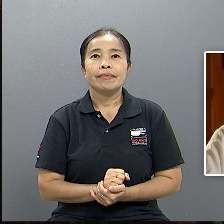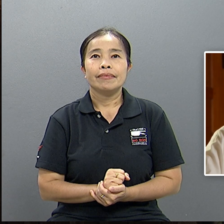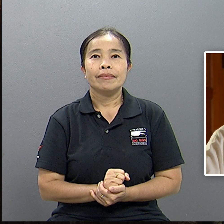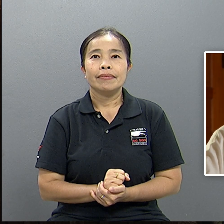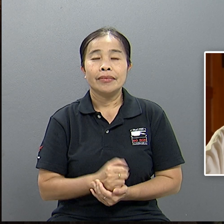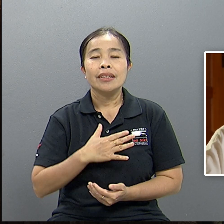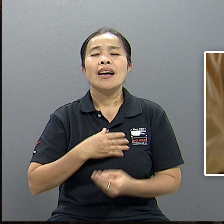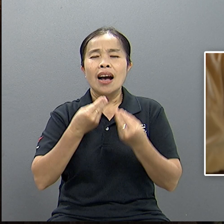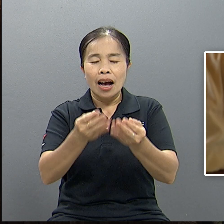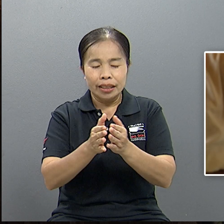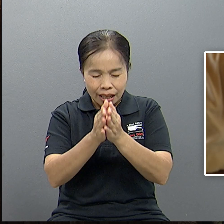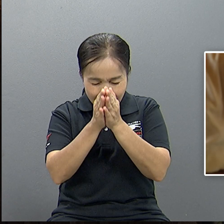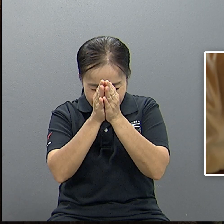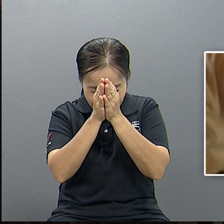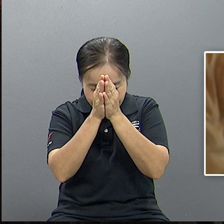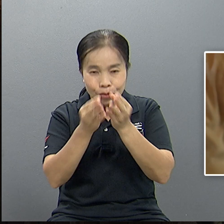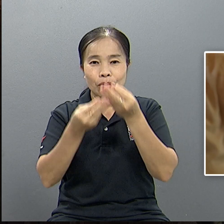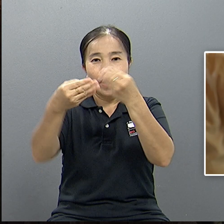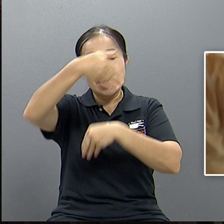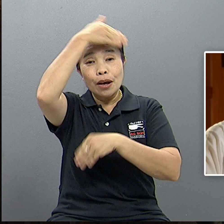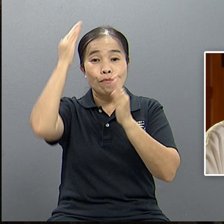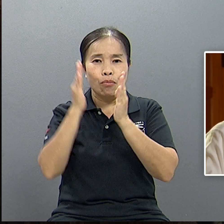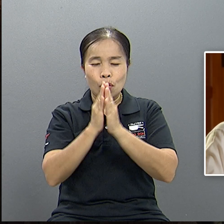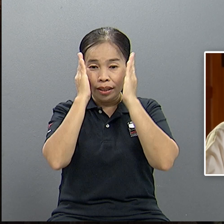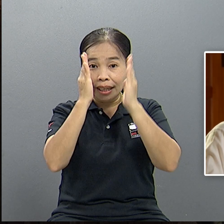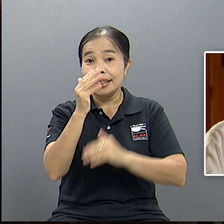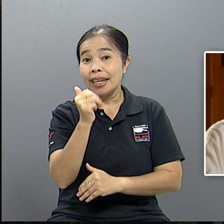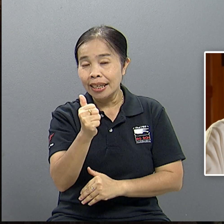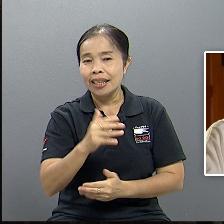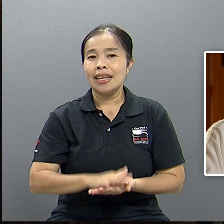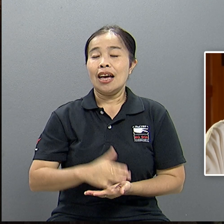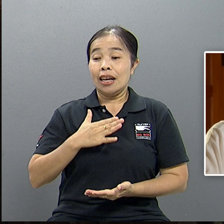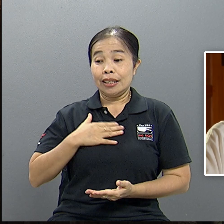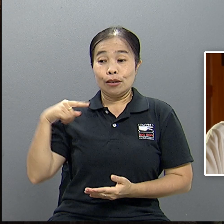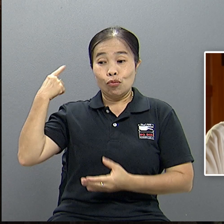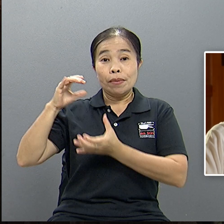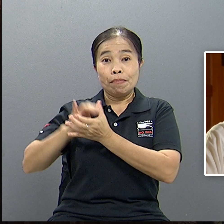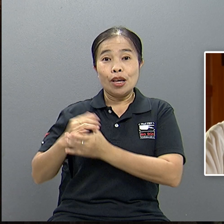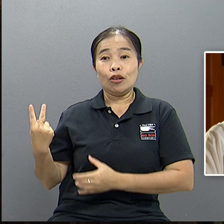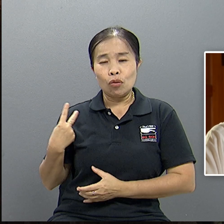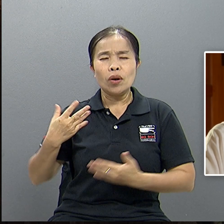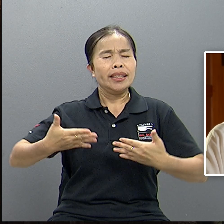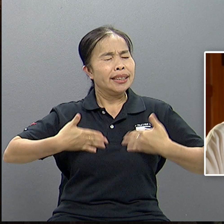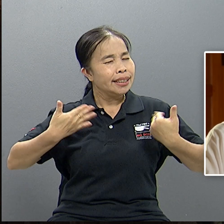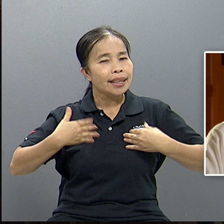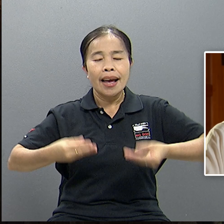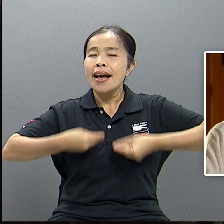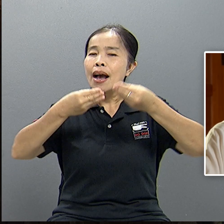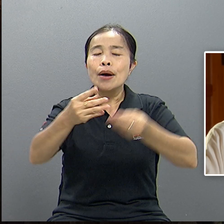สาธุพ่อเลิศฉันกับแม่ทองสำลียินดีอโหสิกรรมเธอทุกอย่